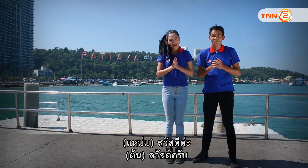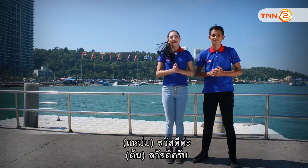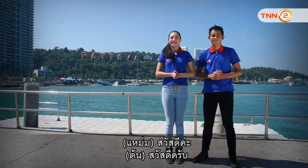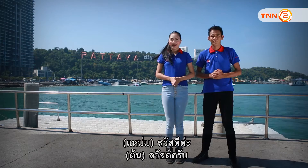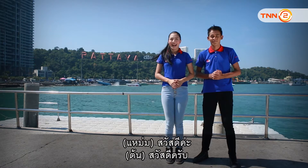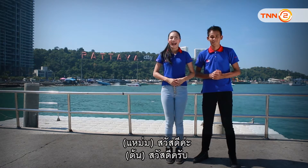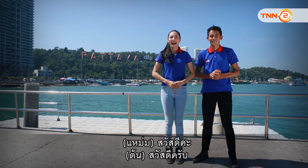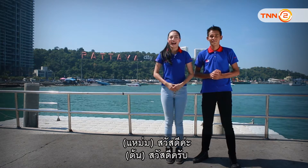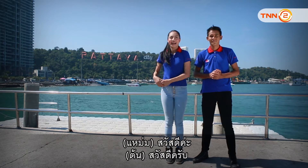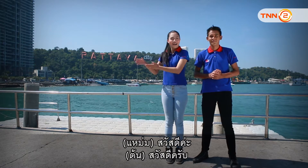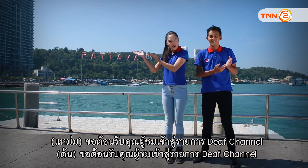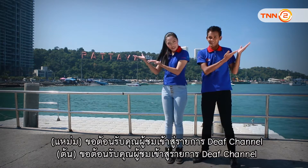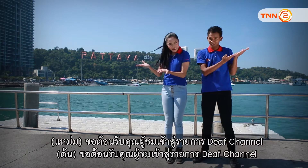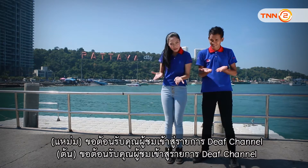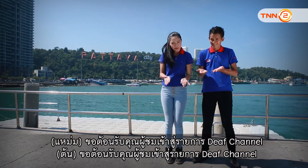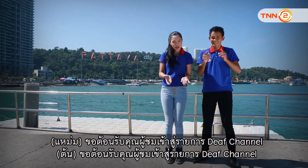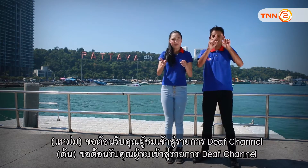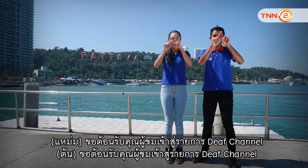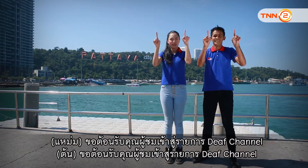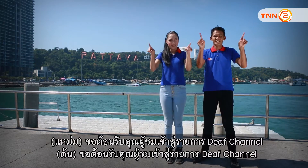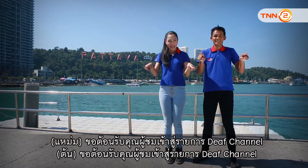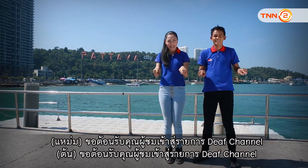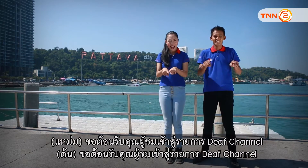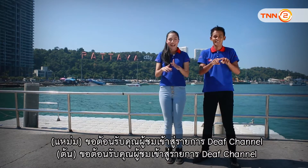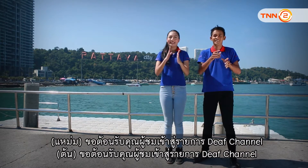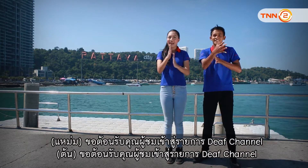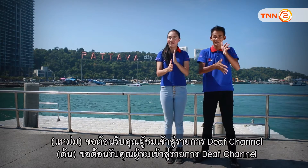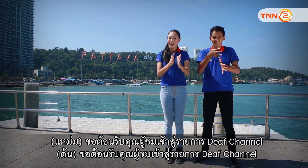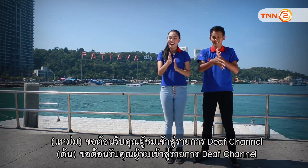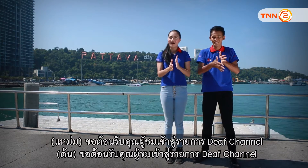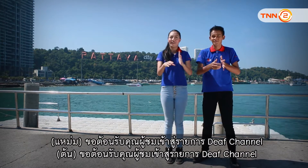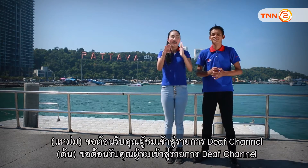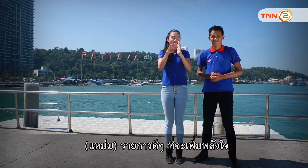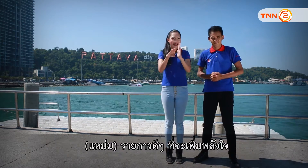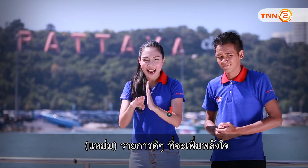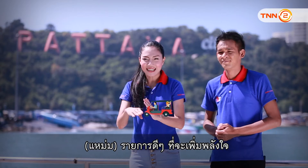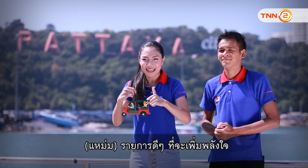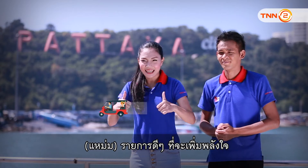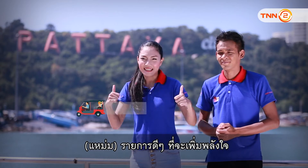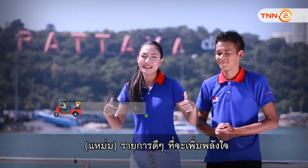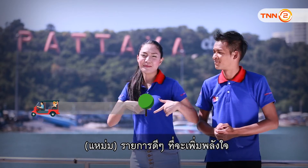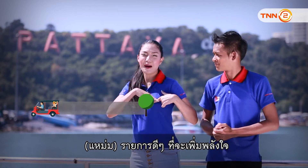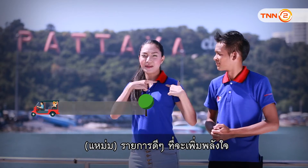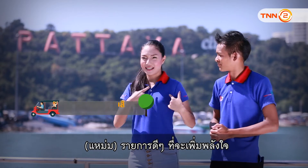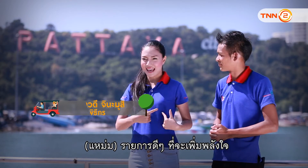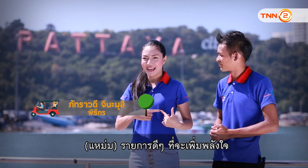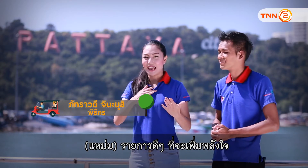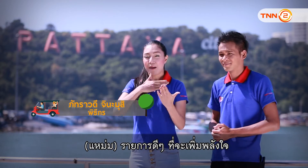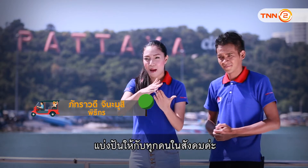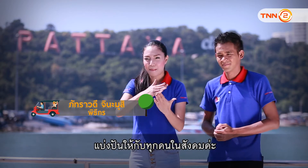ดีครับ สวัสดีค่ะ ขอต้อนรับคุณผู้ชมเข้าสู่รายการเดฟชาแนล รายการดีๆที่จะเพิ่มพลังใจแบ่งปัน